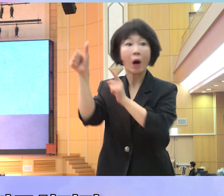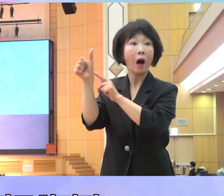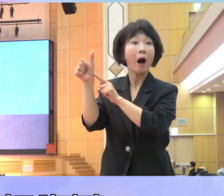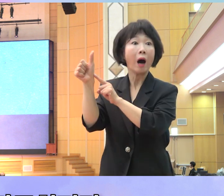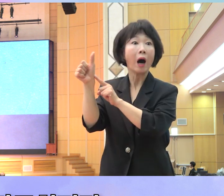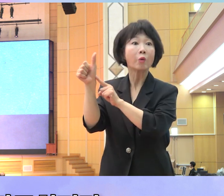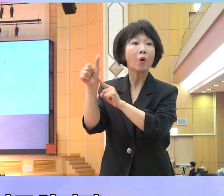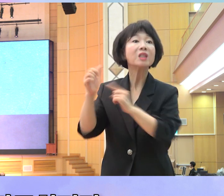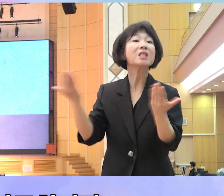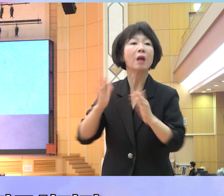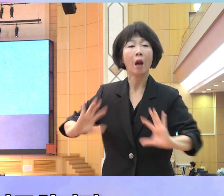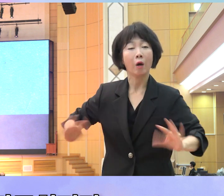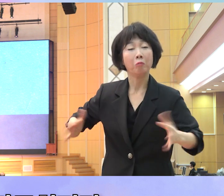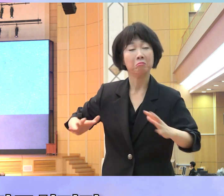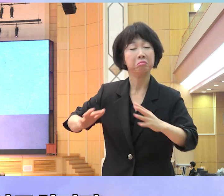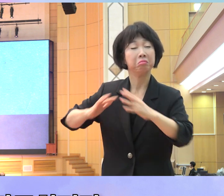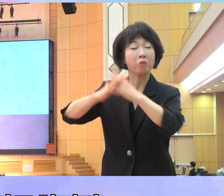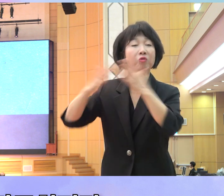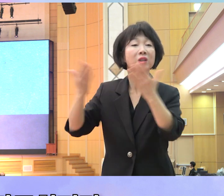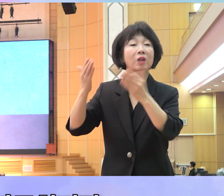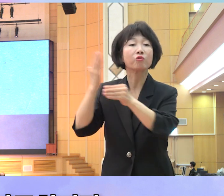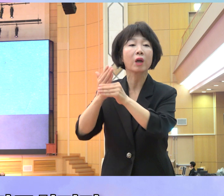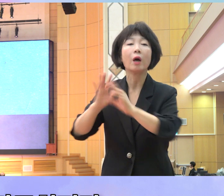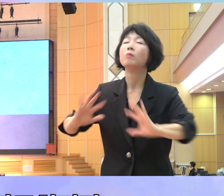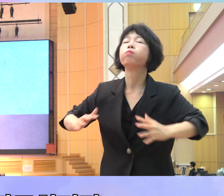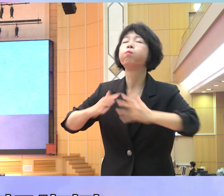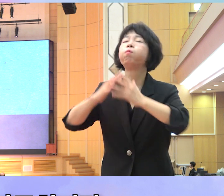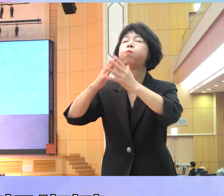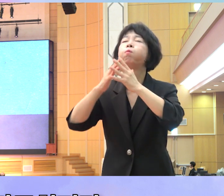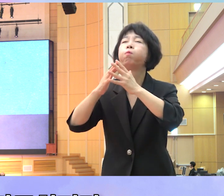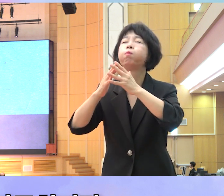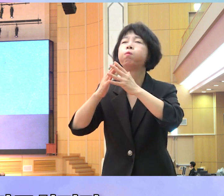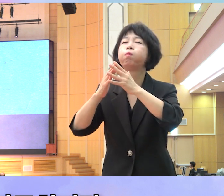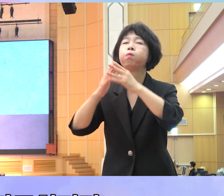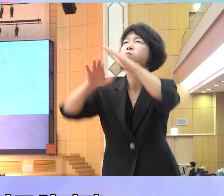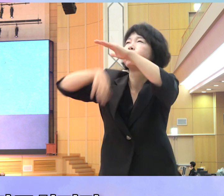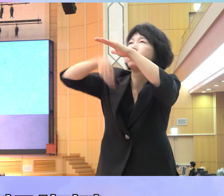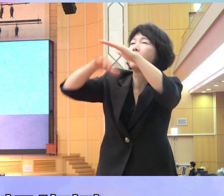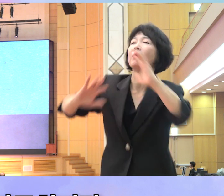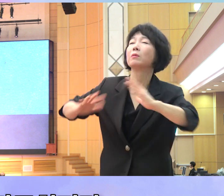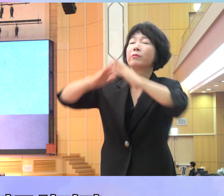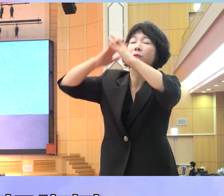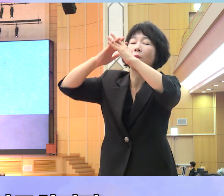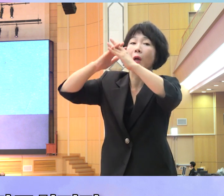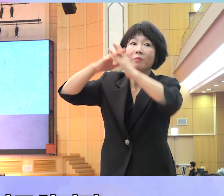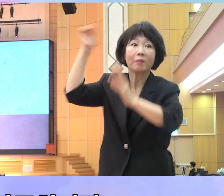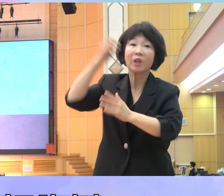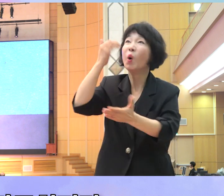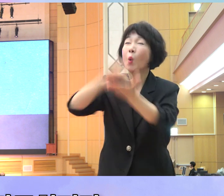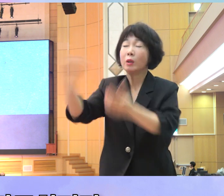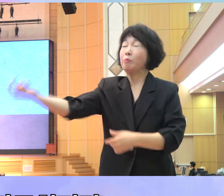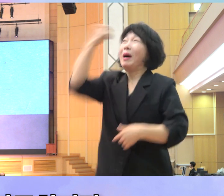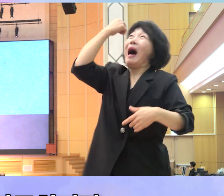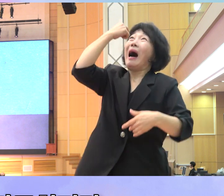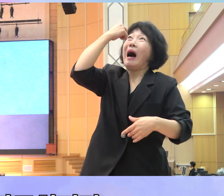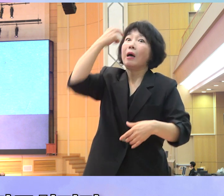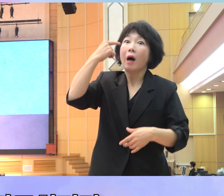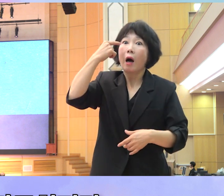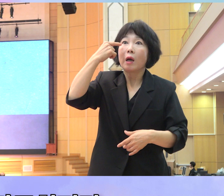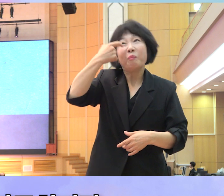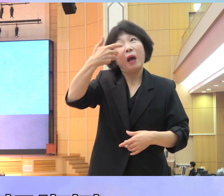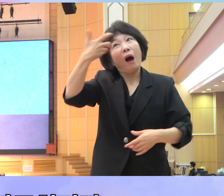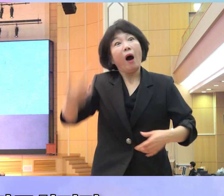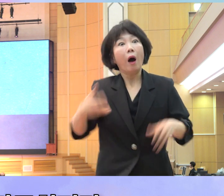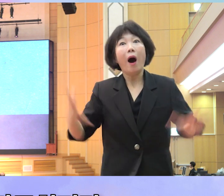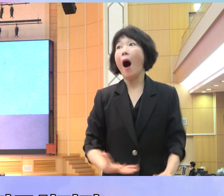공사 그 파편이 눈에 이렇게 튀어가지고 막 동공이 찢어졌다는 거예요. 그래 막 지금 막